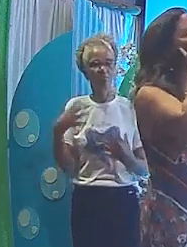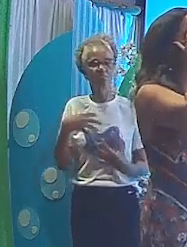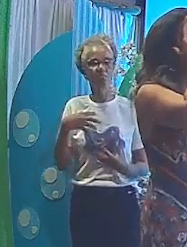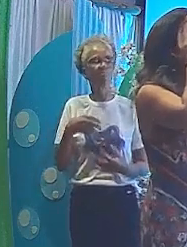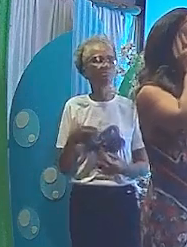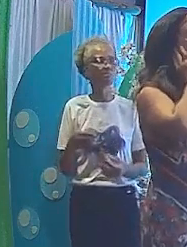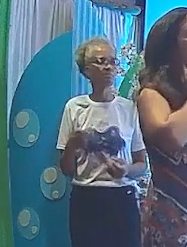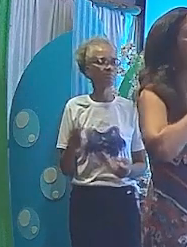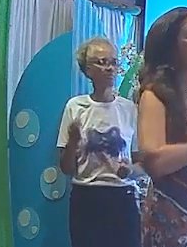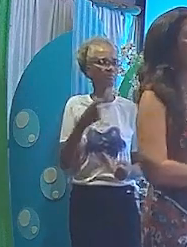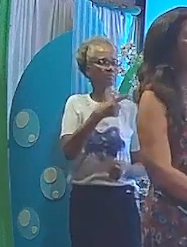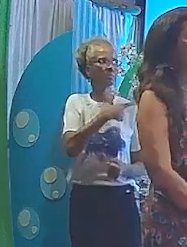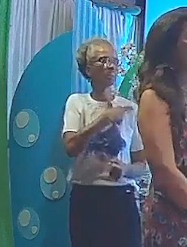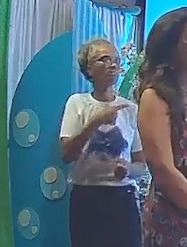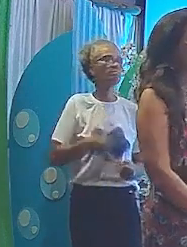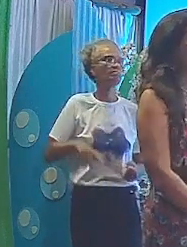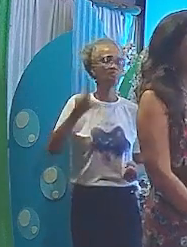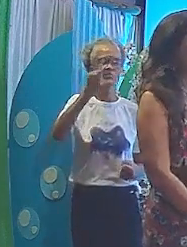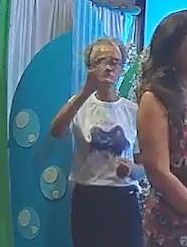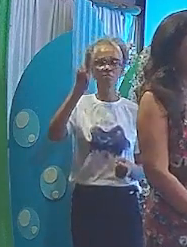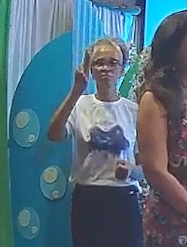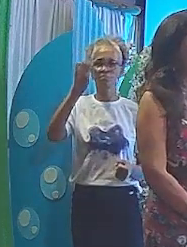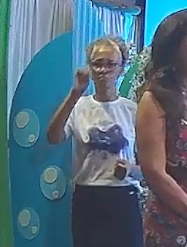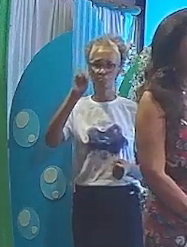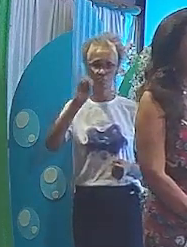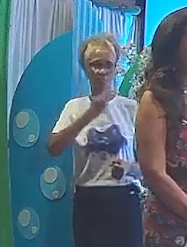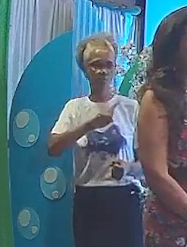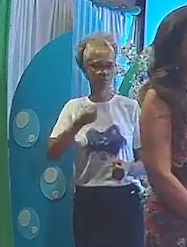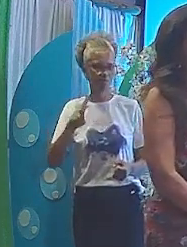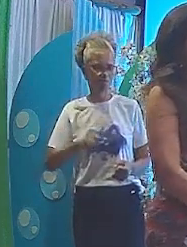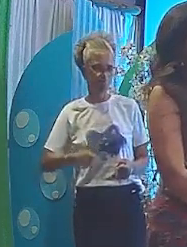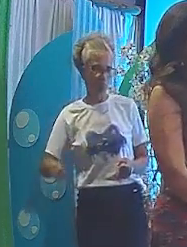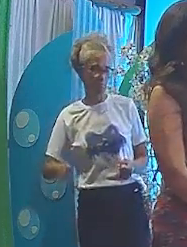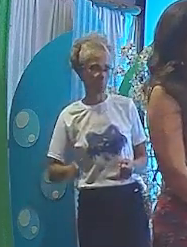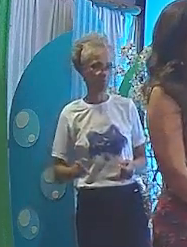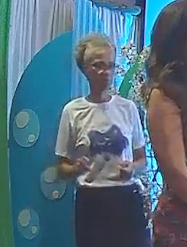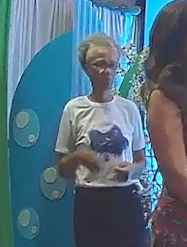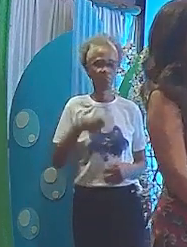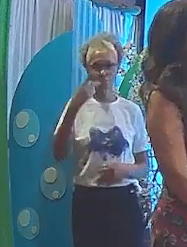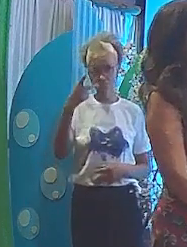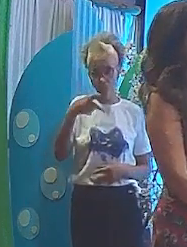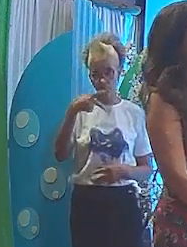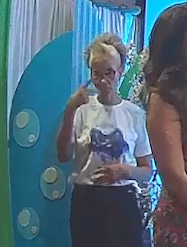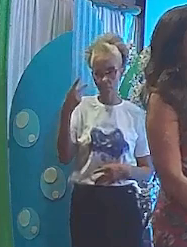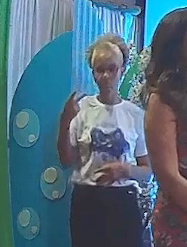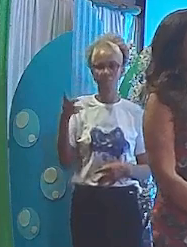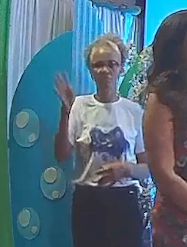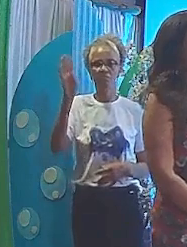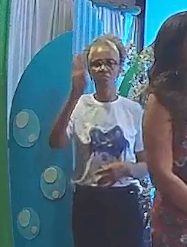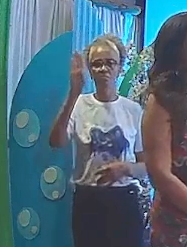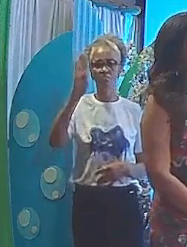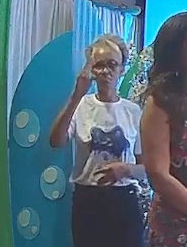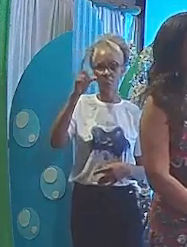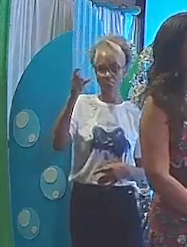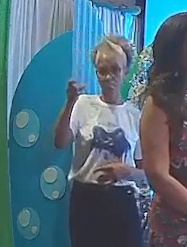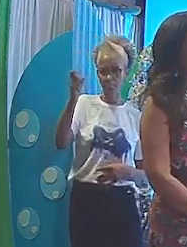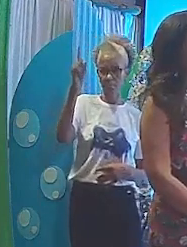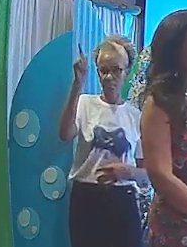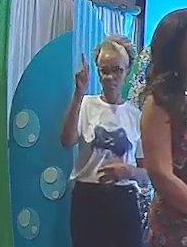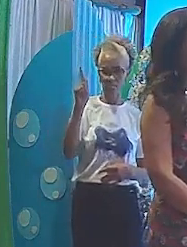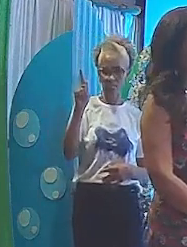nosso diretor-presidente, Luiz Gavaza. Gostaria de falar para vocês que a Bahia Gás é uma empresa